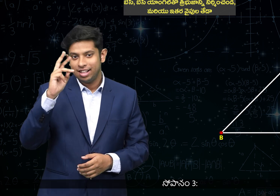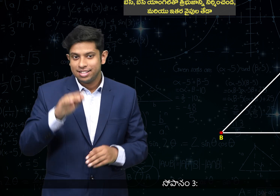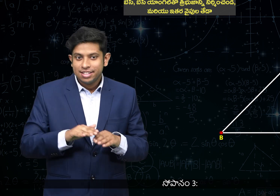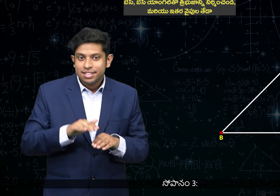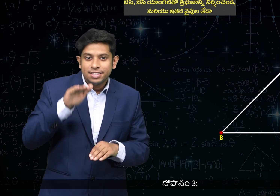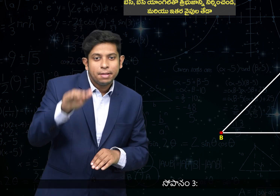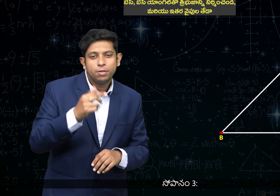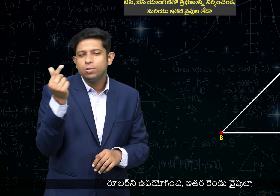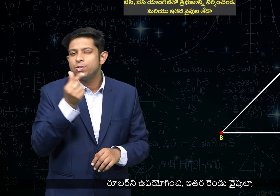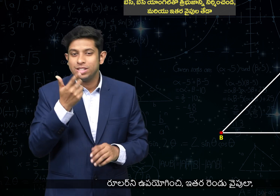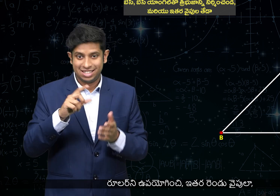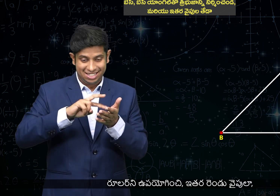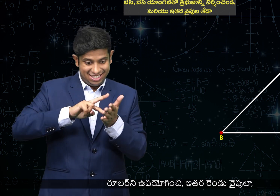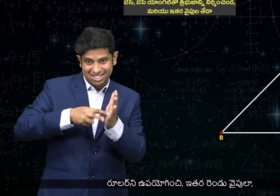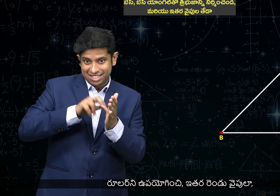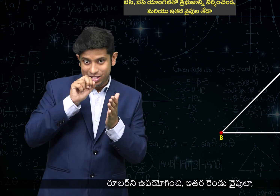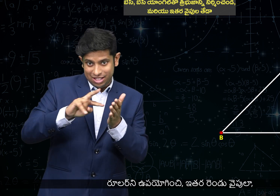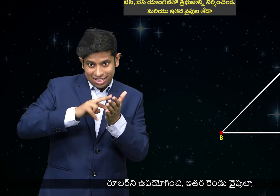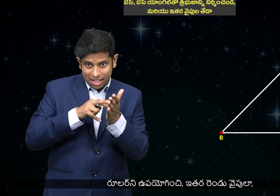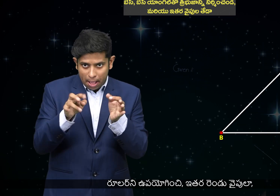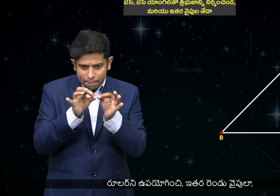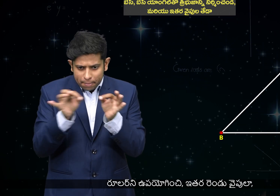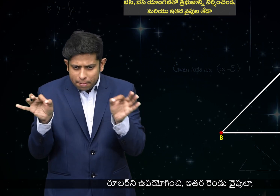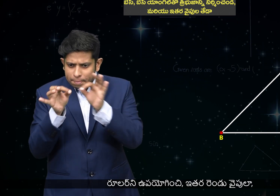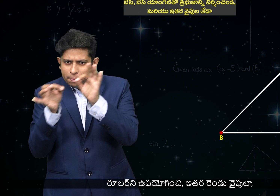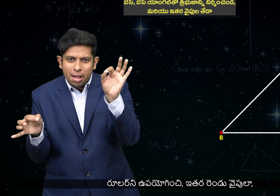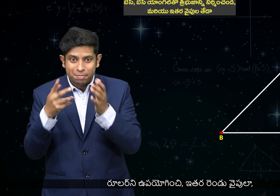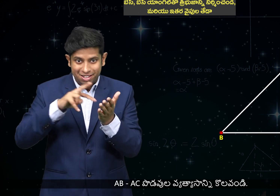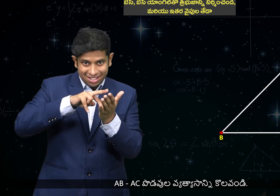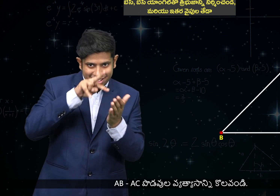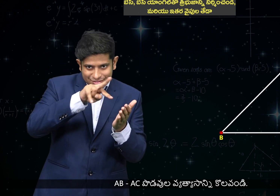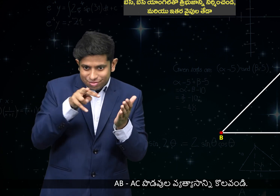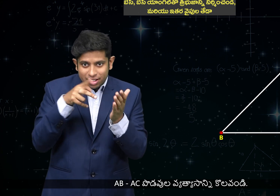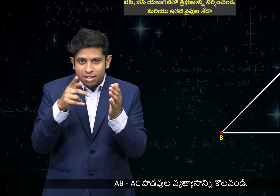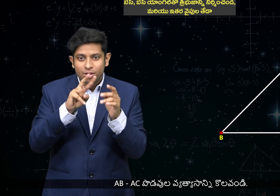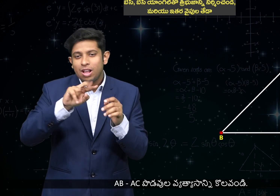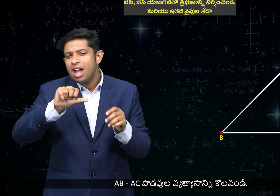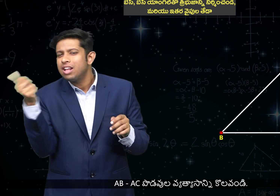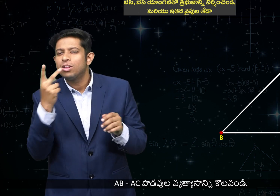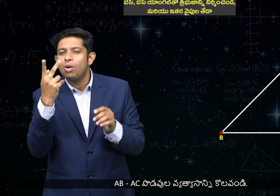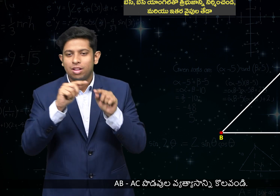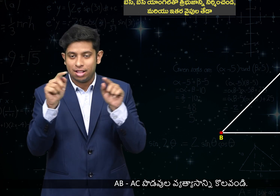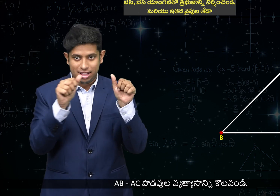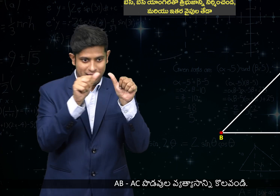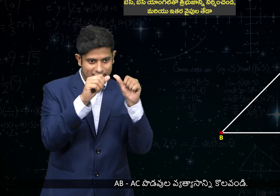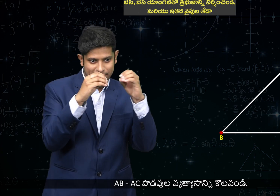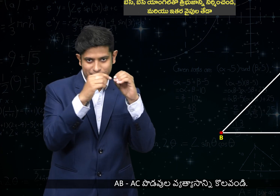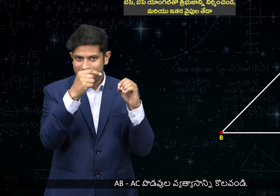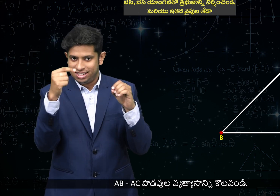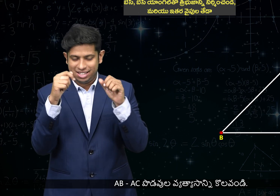సోపానం 3. రూలర్ని ఉపయోగించి ఇతర రెండు వైపులా ఏబీ మైనస్ ఏసీ పొడవుల వ్యత్యాసాన్ని కొలవండి.